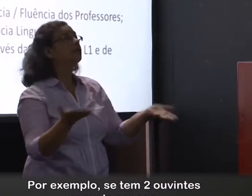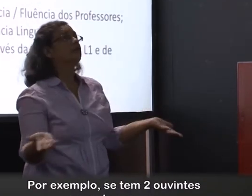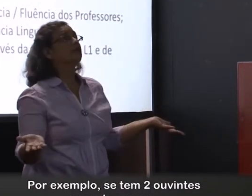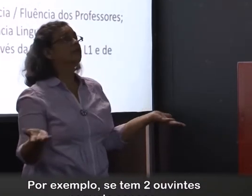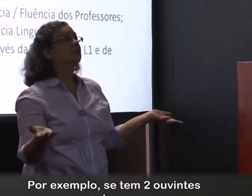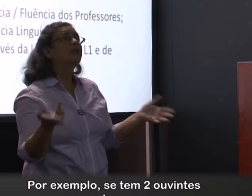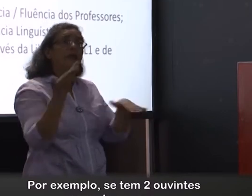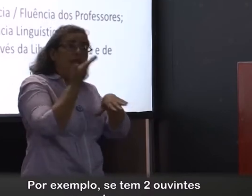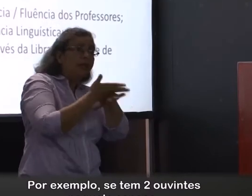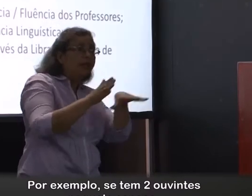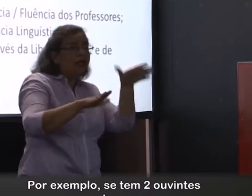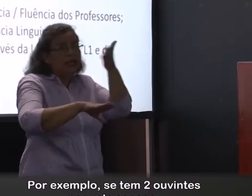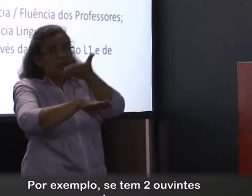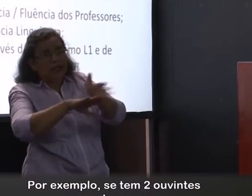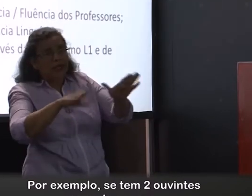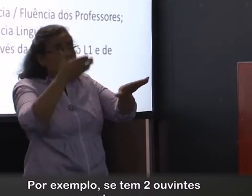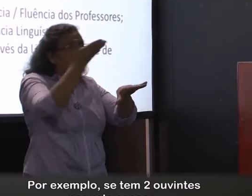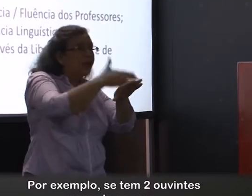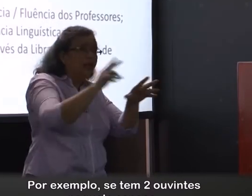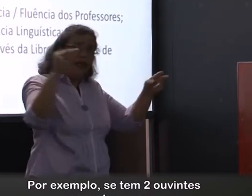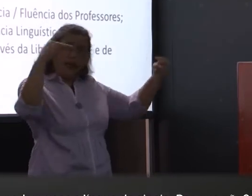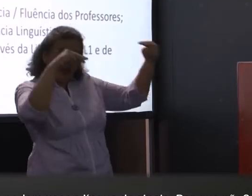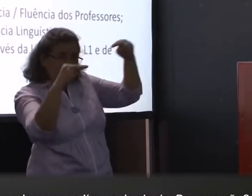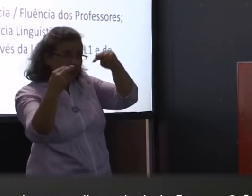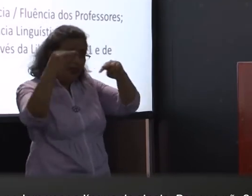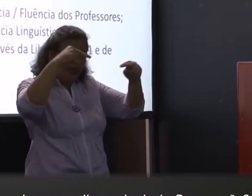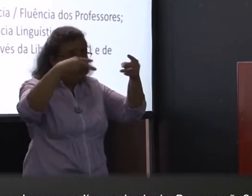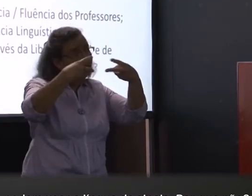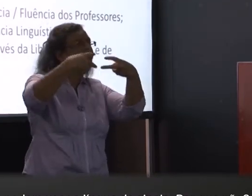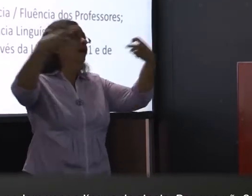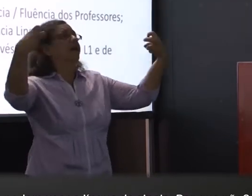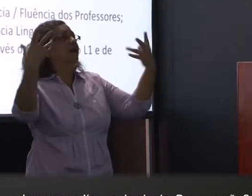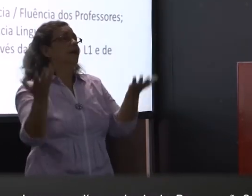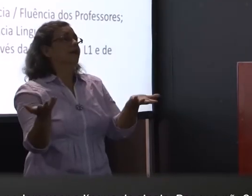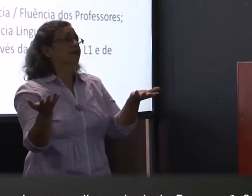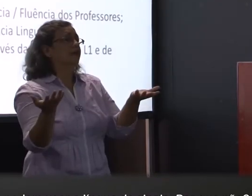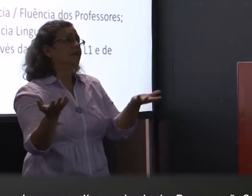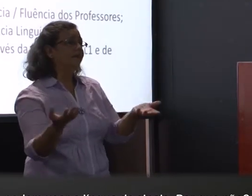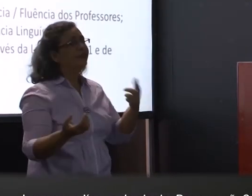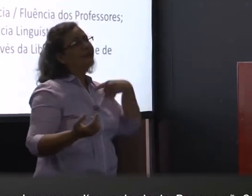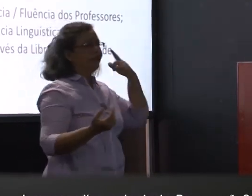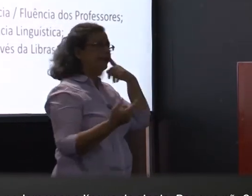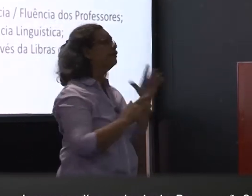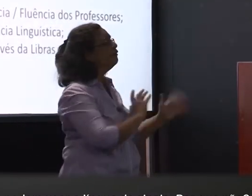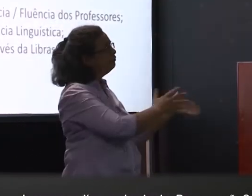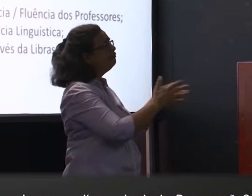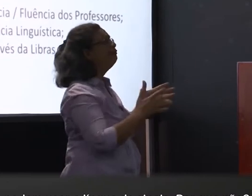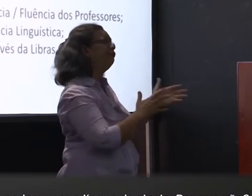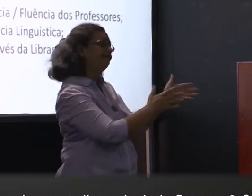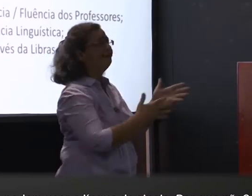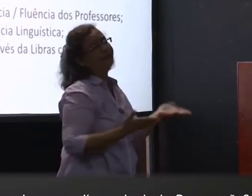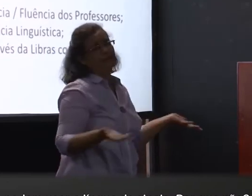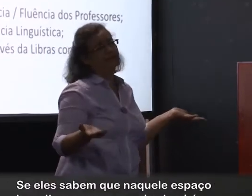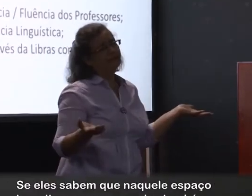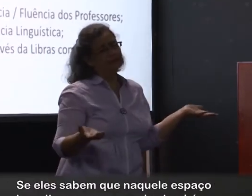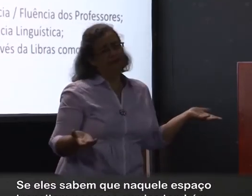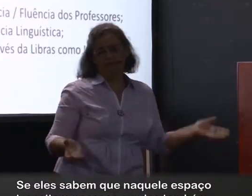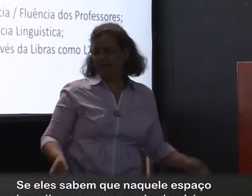exemplo, se tem 2 ouvintes naquele espaço, eles podem usar a língua de sinais, eles podem conversar em língua de sinais, por que não? Né? Se eles sabem